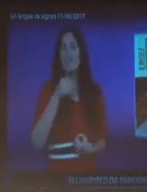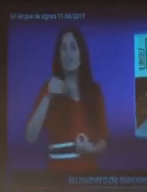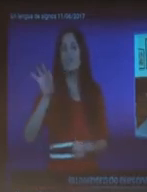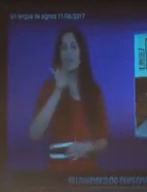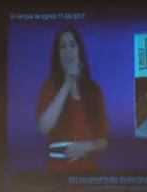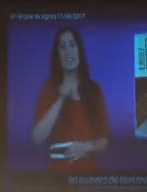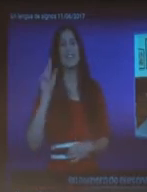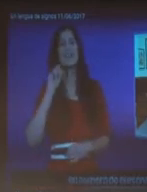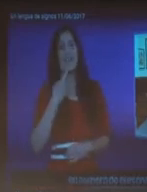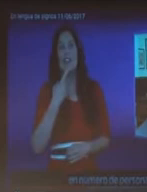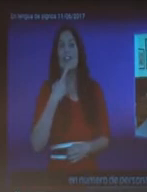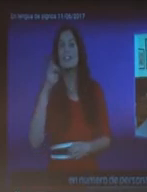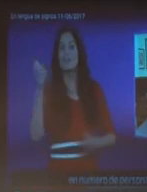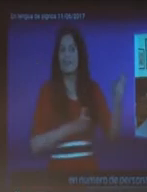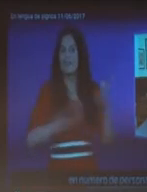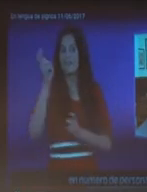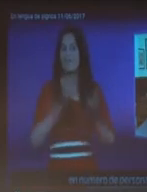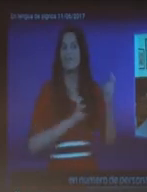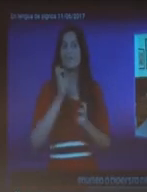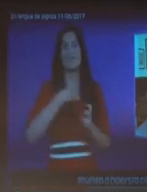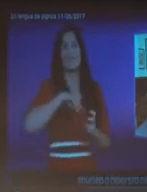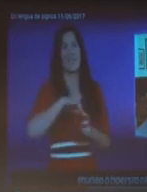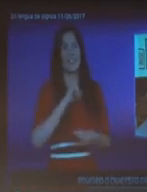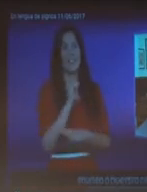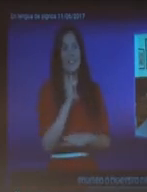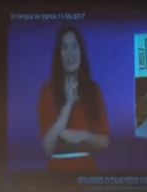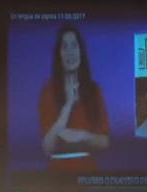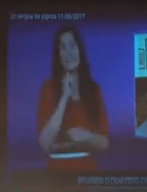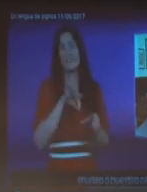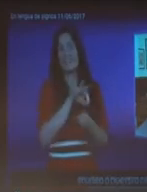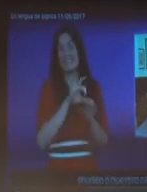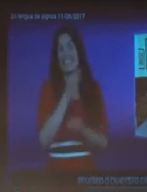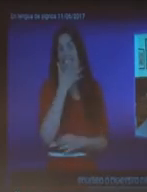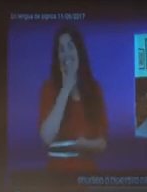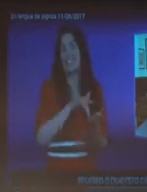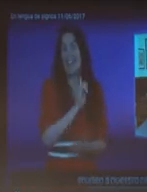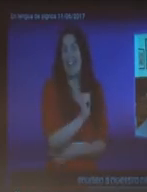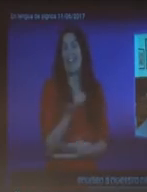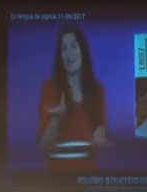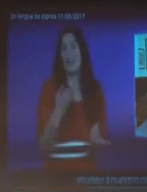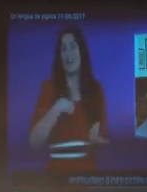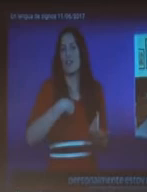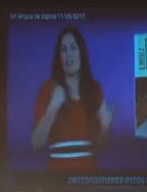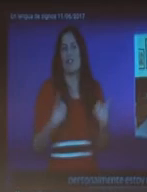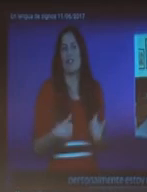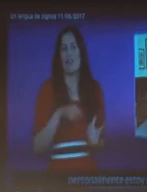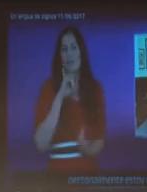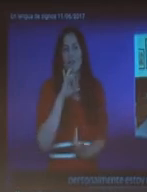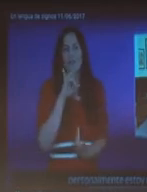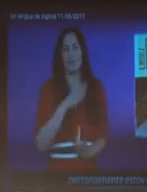personas sordas. Cada vez son más las personas sordas que acuden a nuestro centro cuando hay café con signos. Y bueno, personalmente estoy muy satisfecha